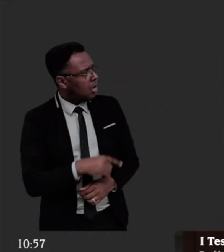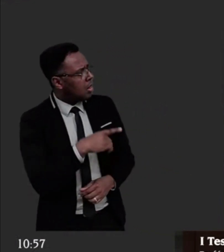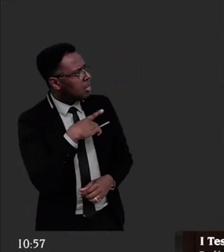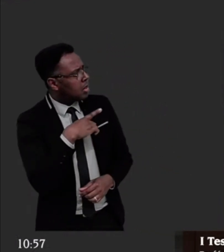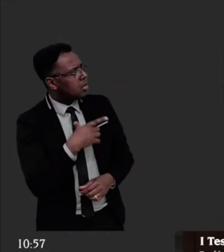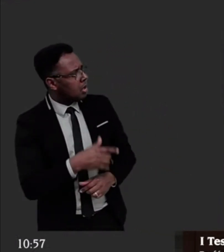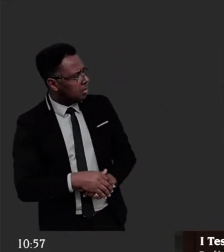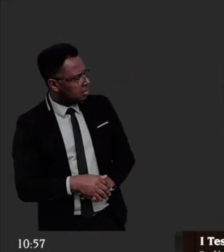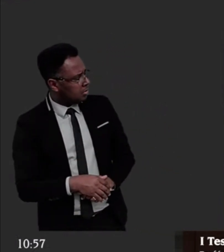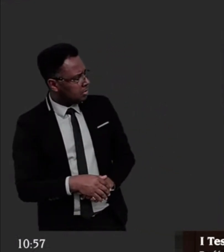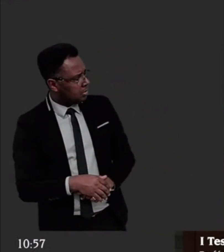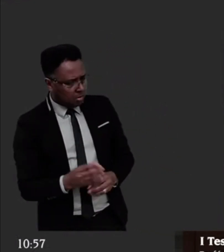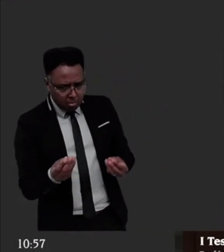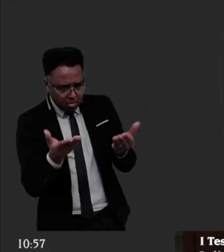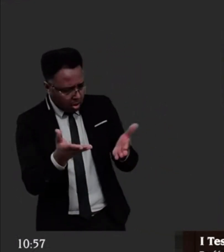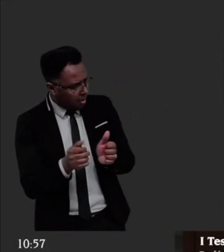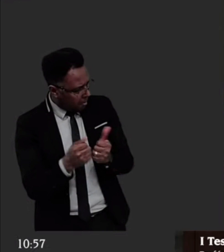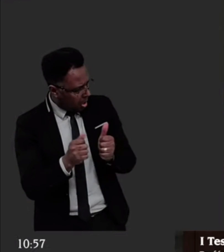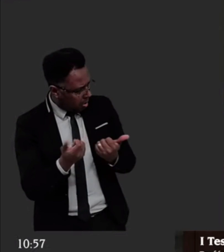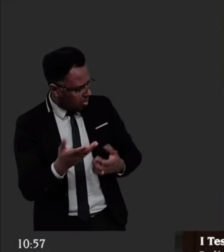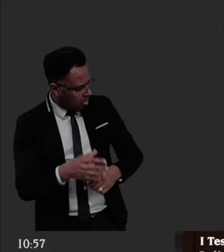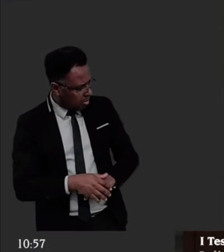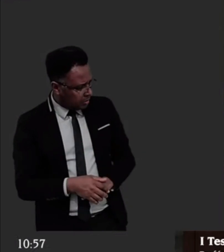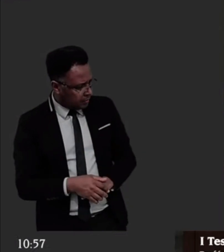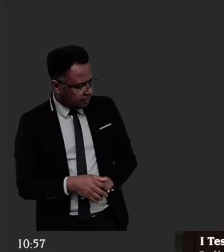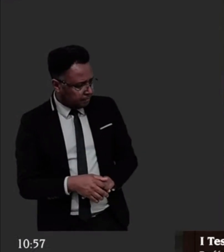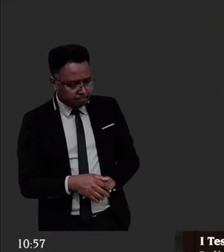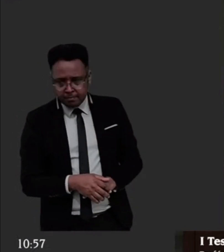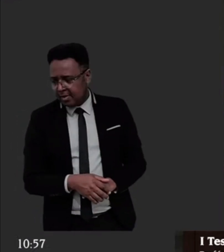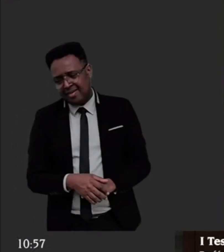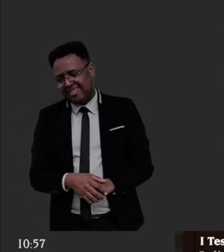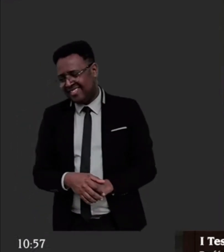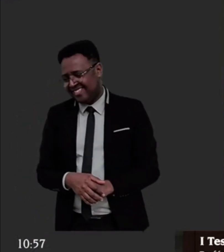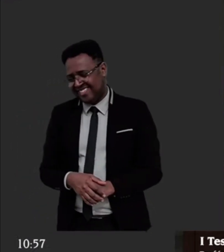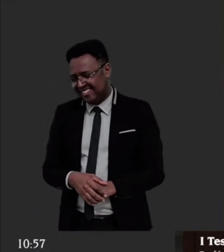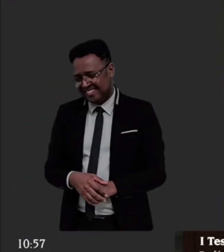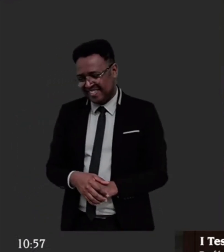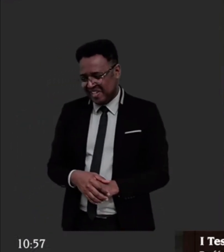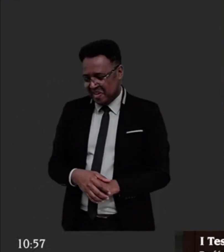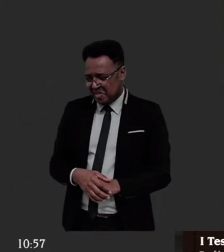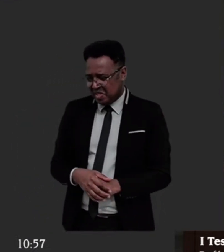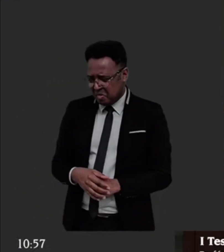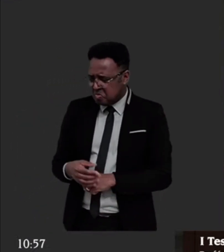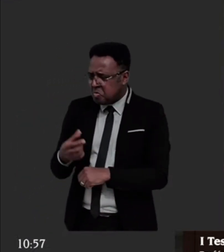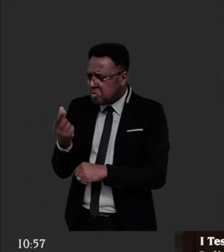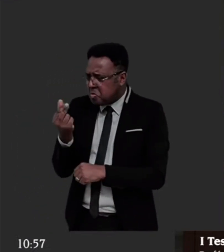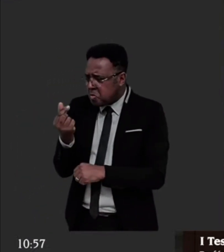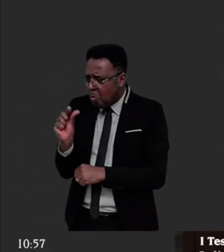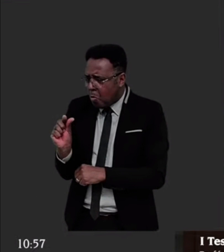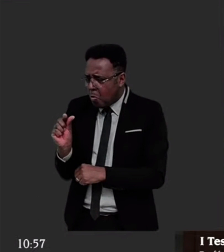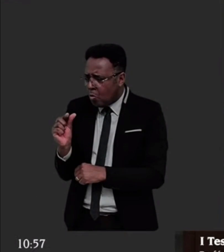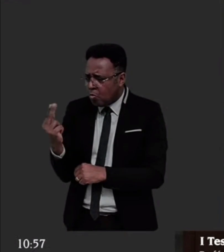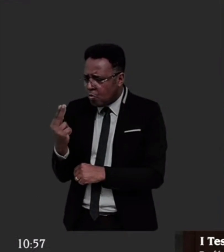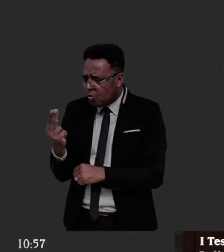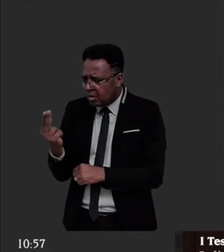pão para eles. Mas 200 dinheiros de pão não daria para matar a fome de toda essa gente.